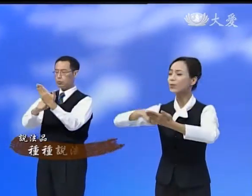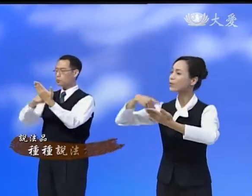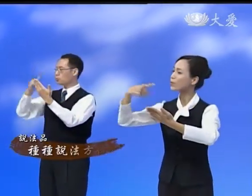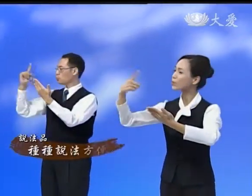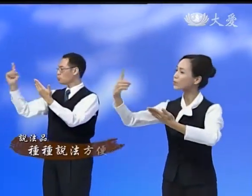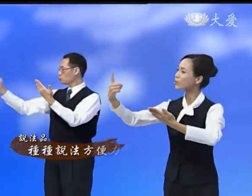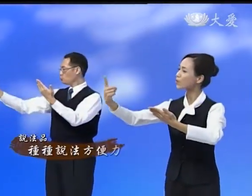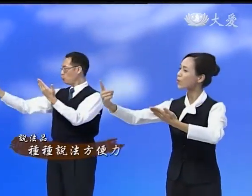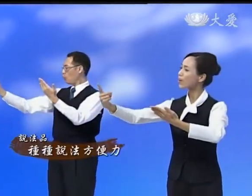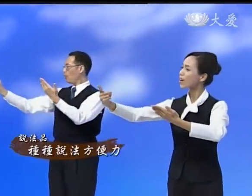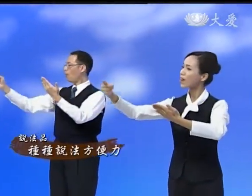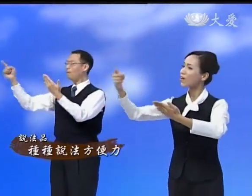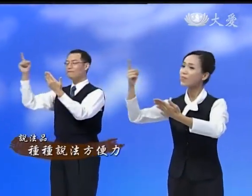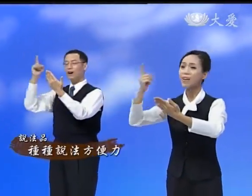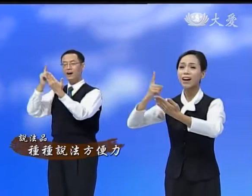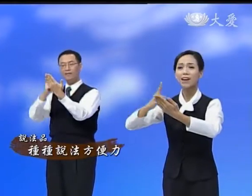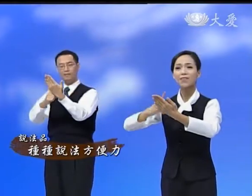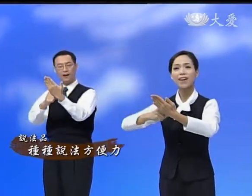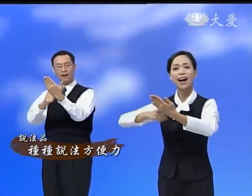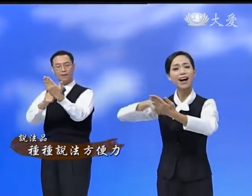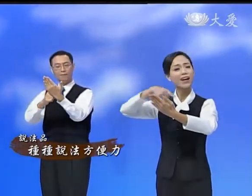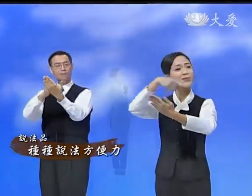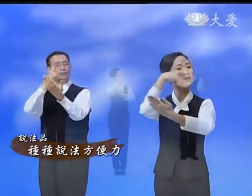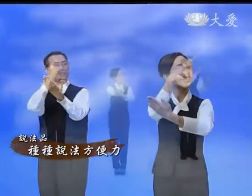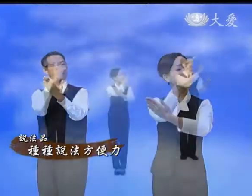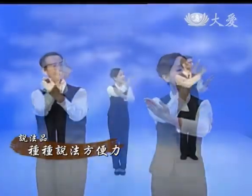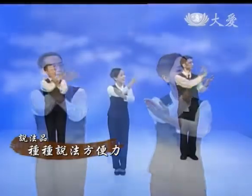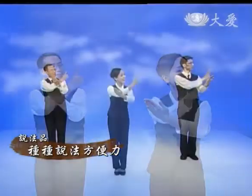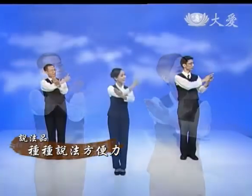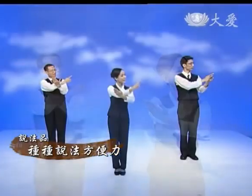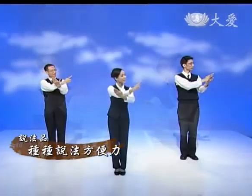种种说法方便利，